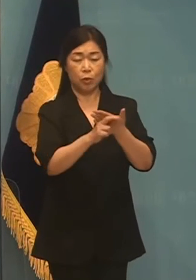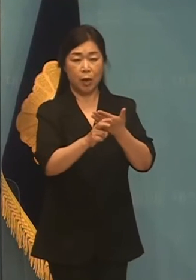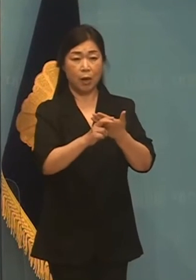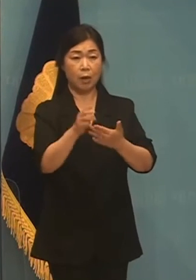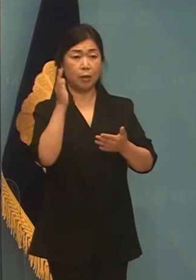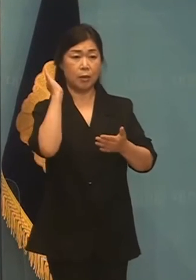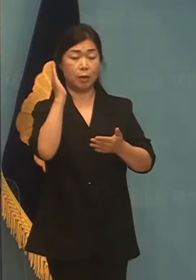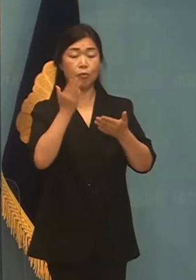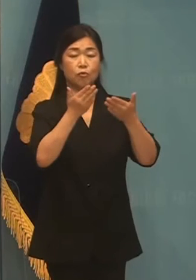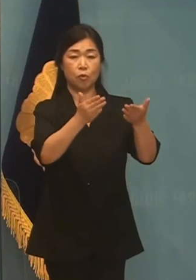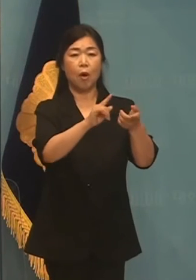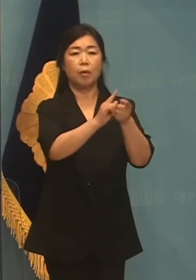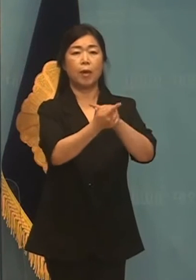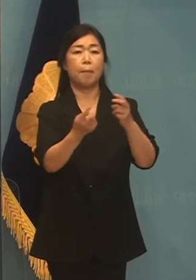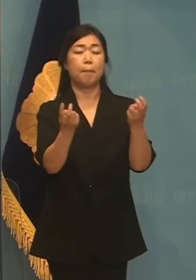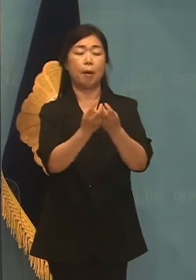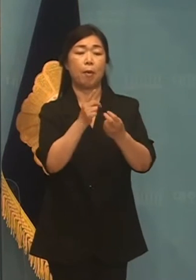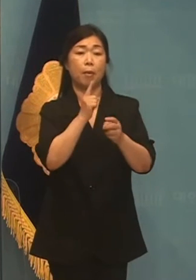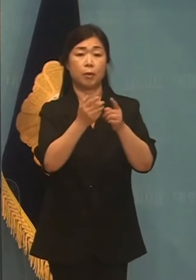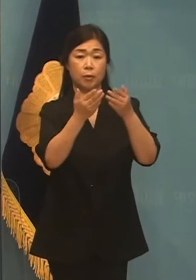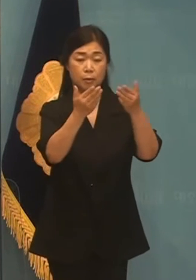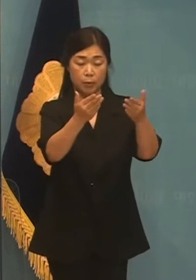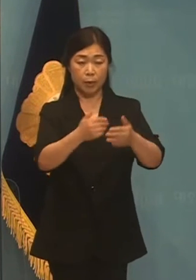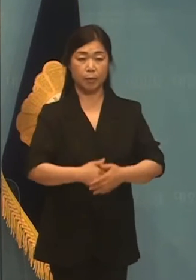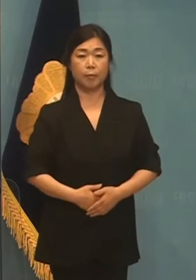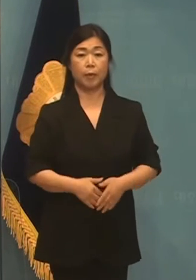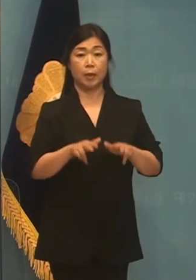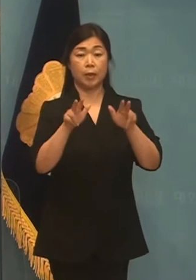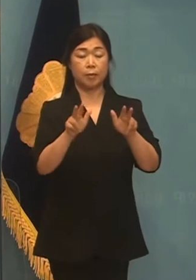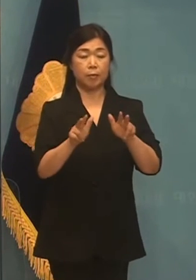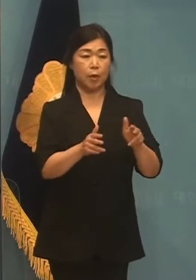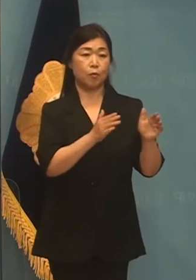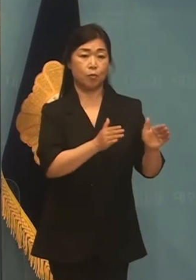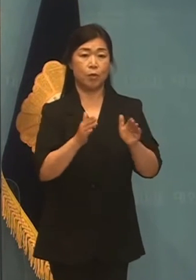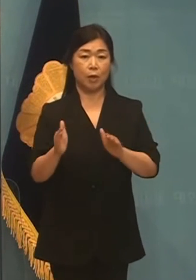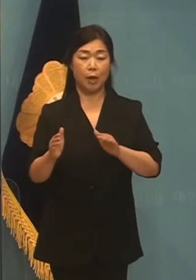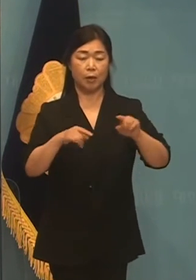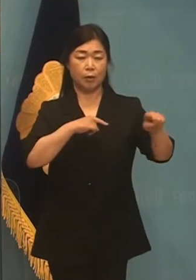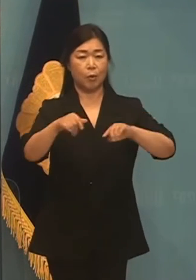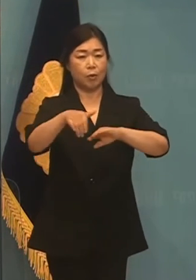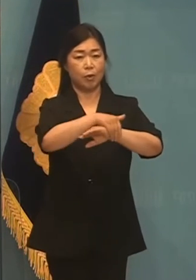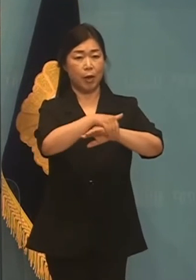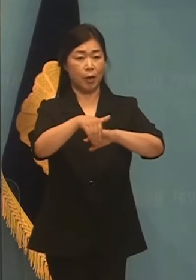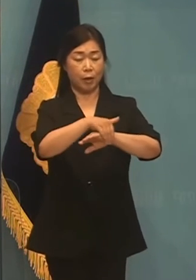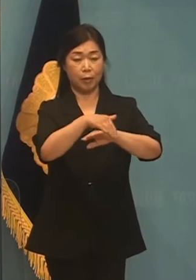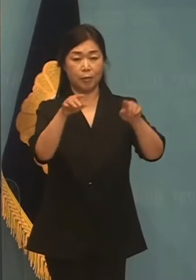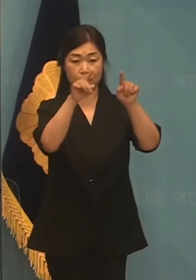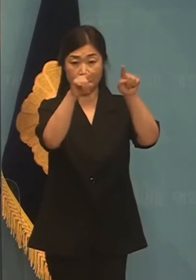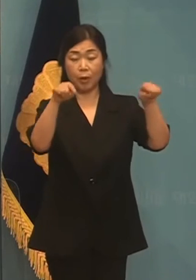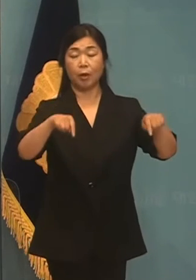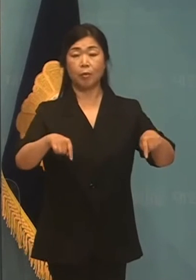대안을 제시하도록 하겠습니다. 그러면 준비된 정책 대변문을